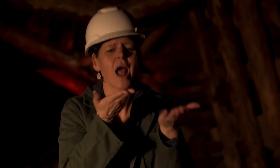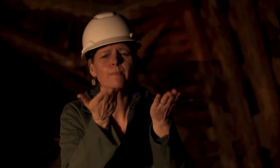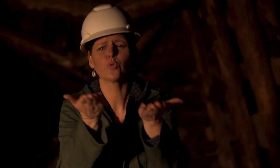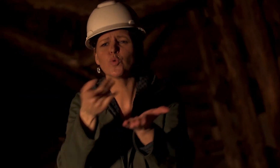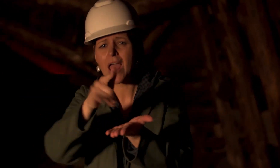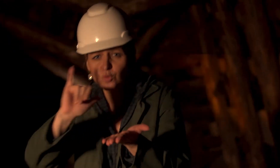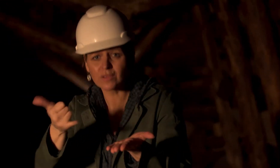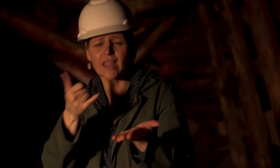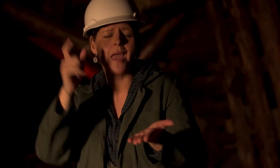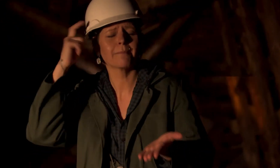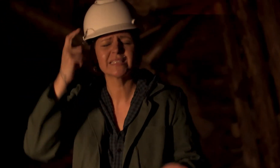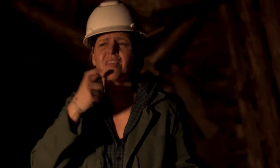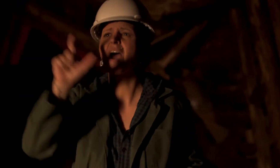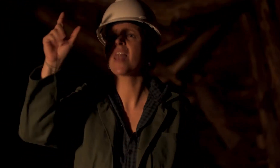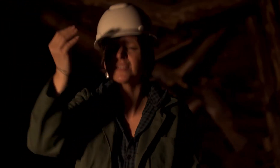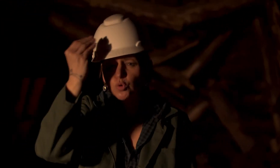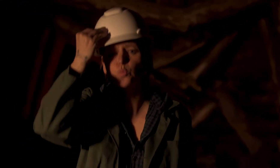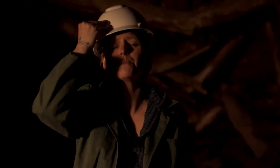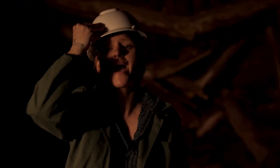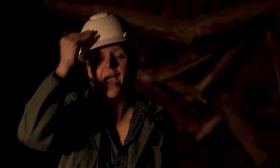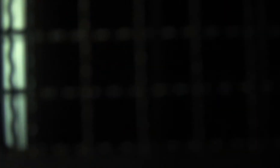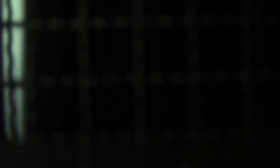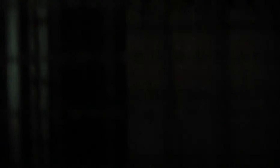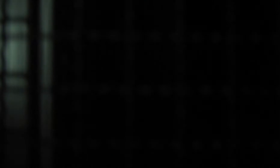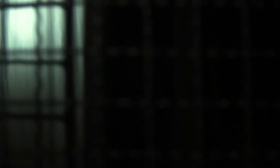kar ponujeno ti je, visi na glas in upaj.